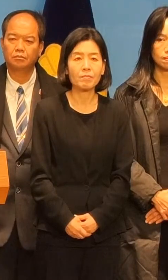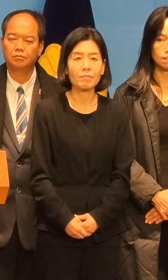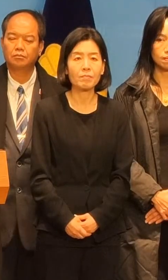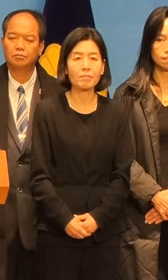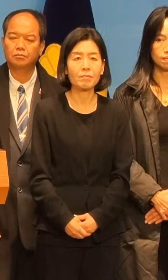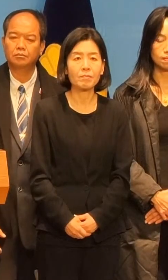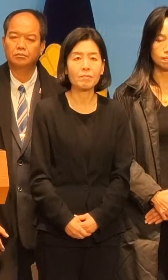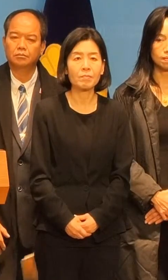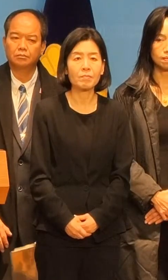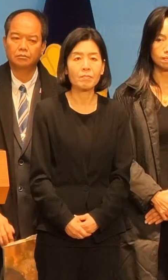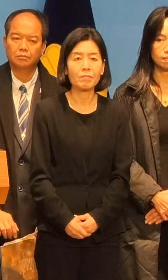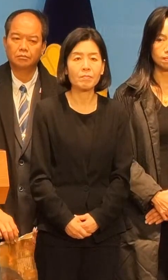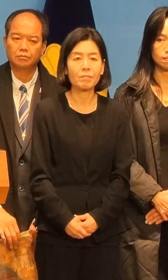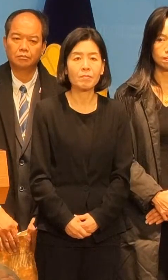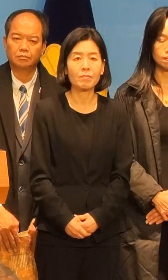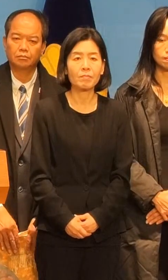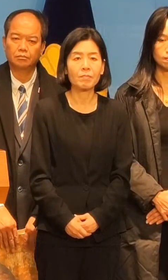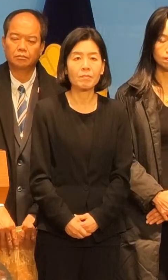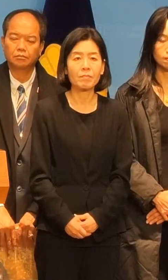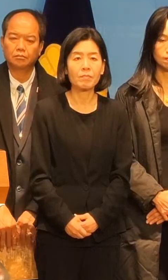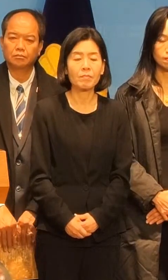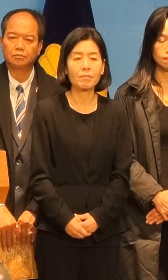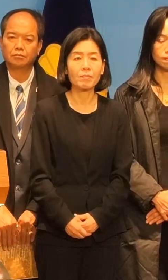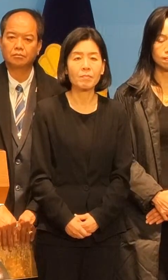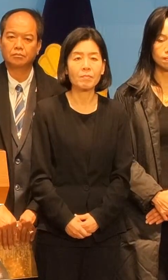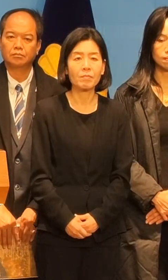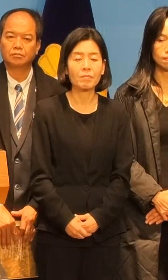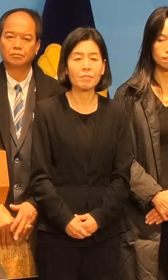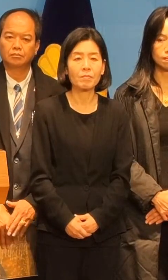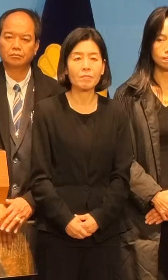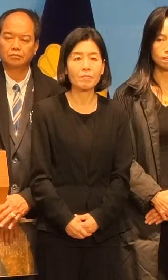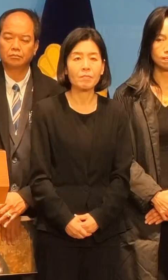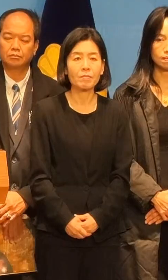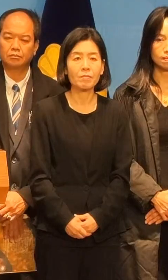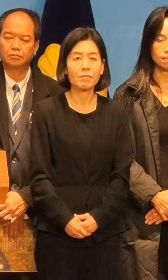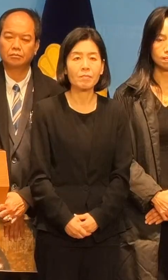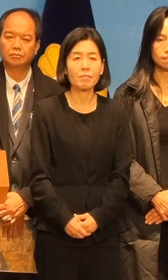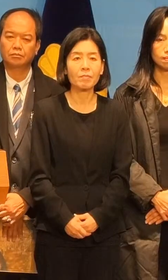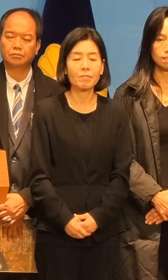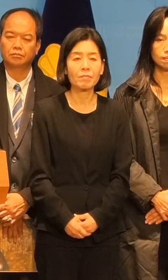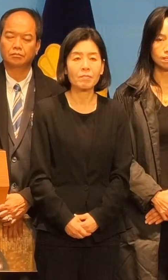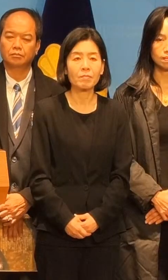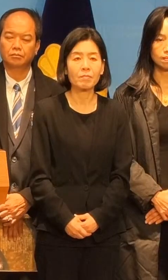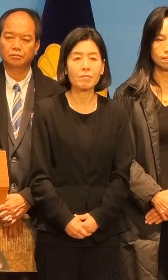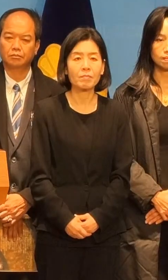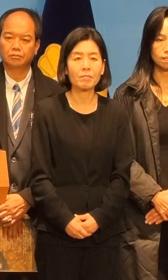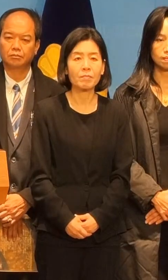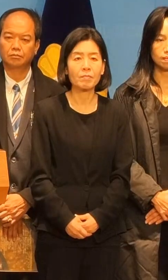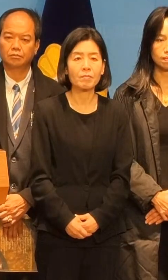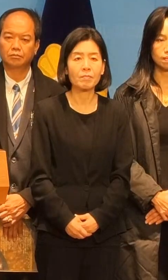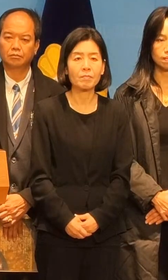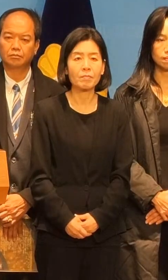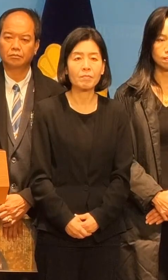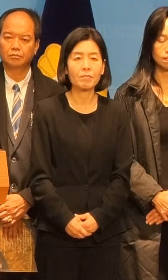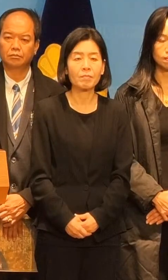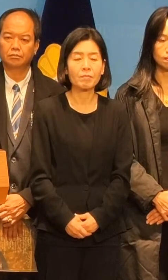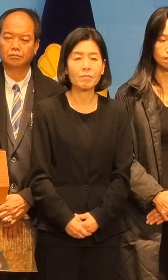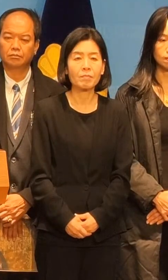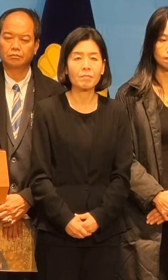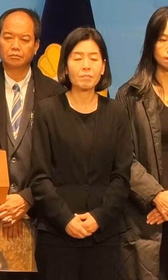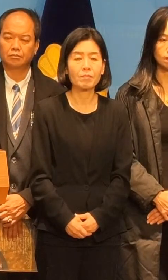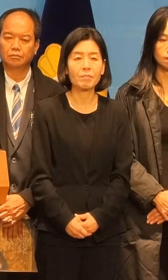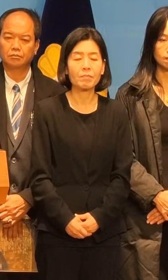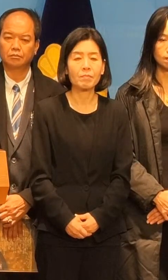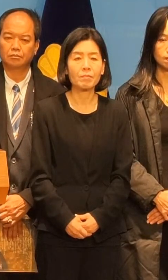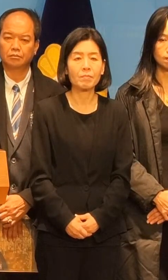နဲ့ affiliated ဖြစ်နေတဲ့ပြည်သူစစ်အဖွဲ့တွေနောက်စစ်ကောင်စီထဲမှာပါဝင်နေတဲ့စစ်ဗိုလ်ချုပ်တွေရဲ့ပါဝင်ပတ်သက်မှုတွေနဲ့